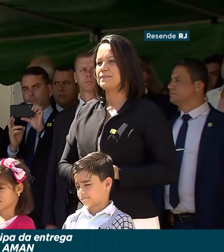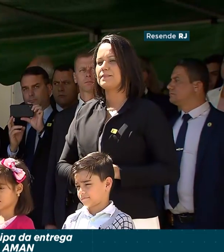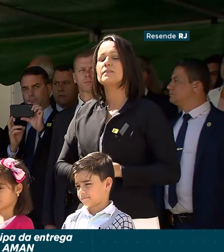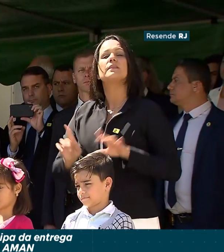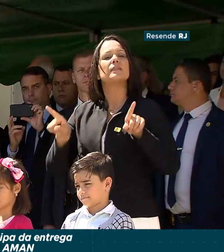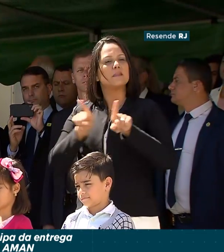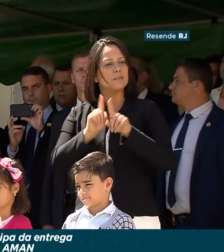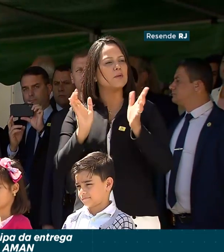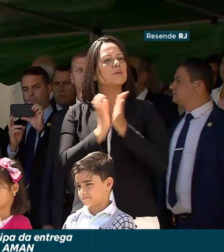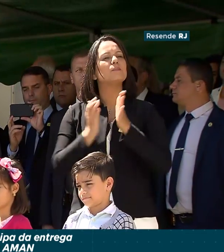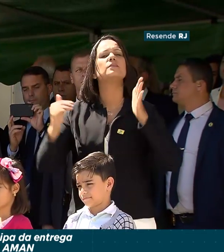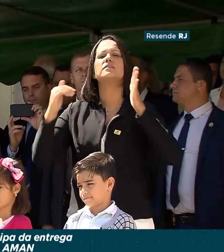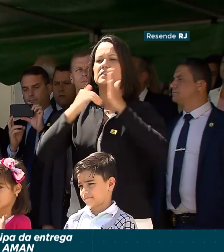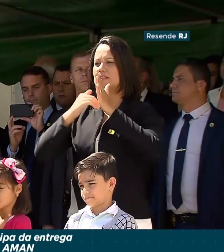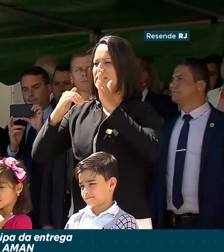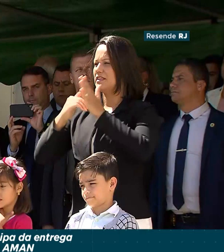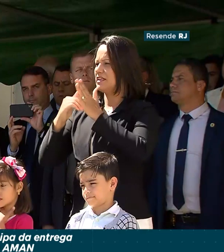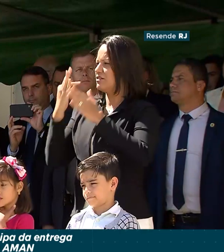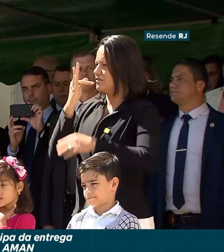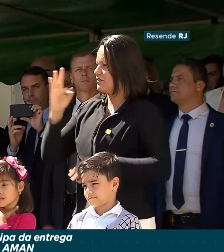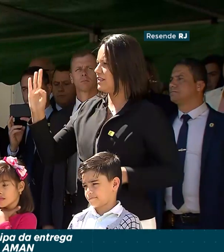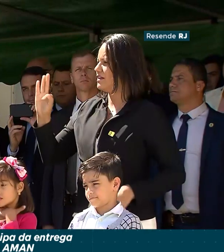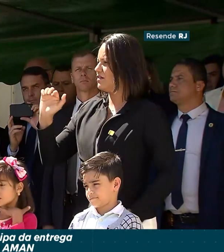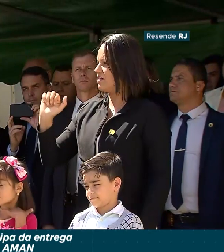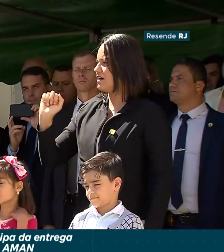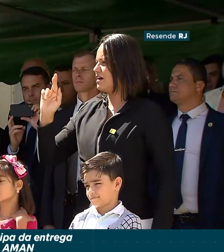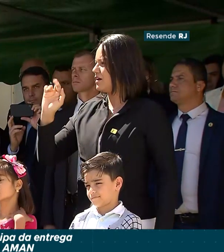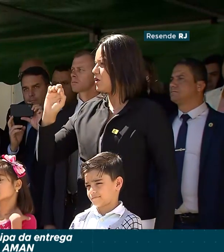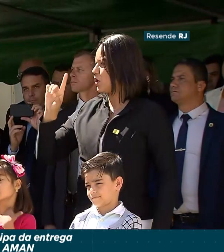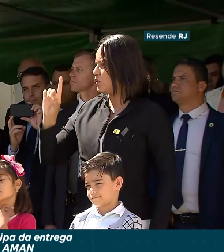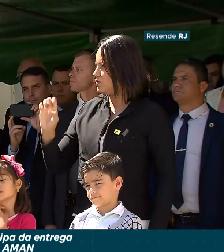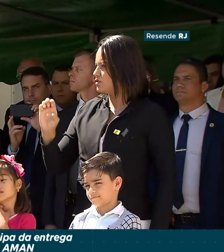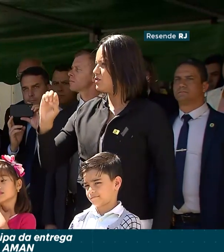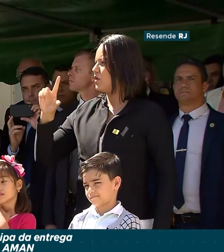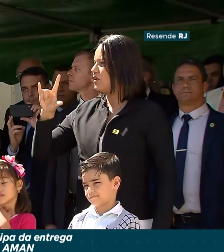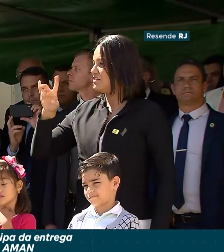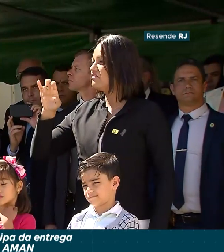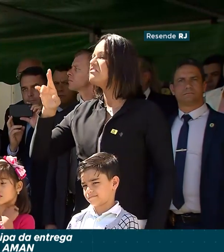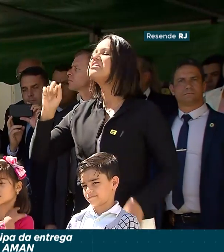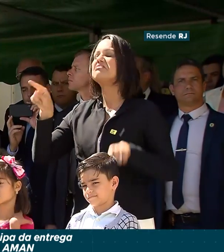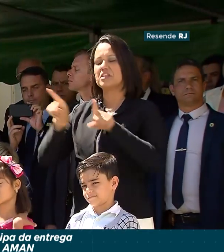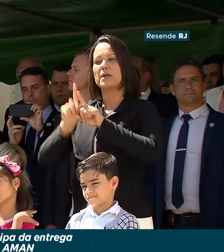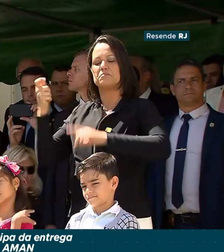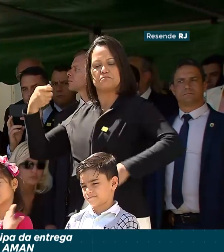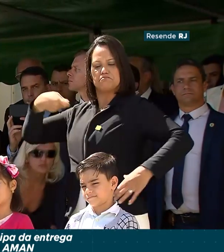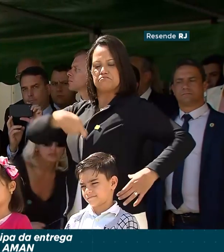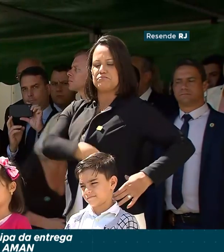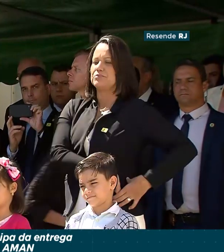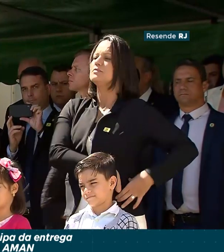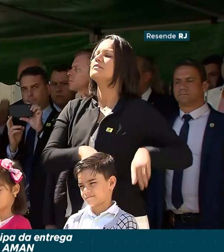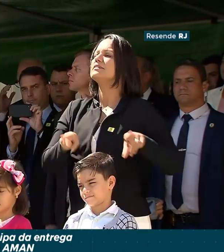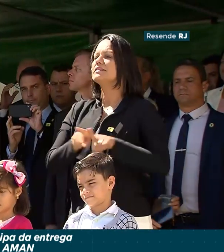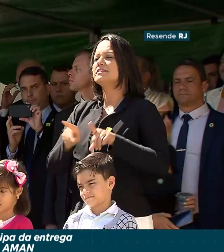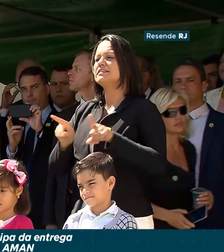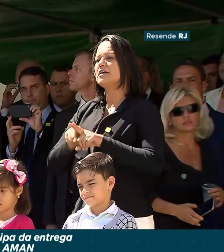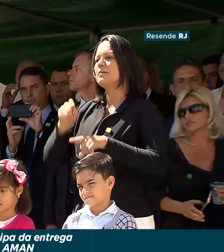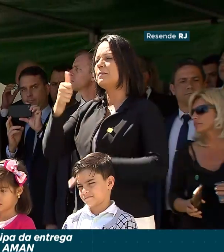dentro do Senado Federal, Haroldo Oliveira também recebeu seu espadim nos